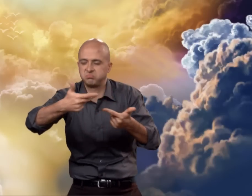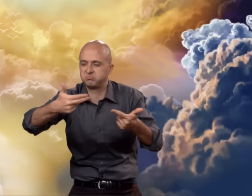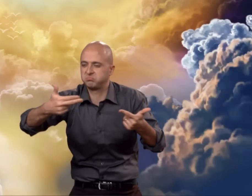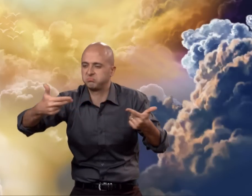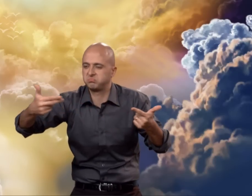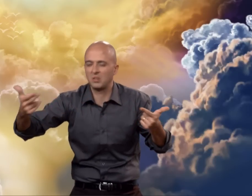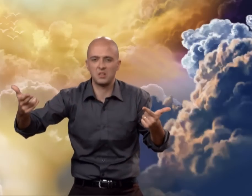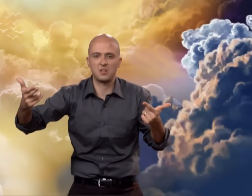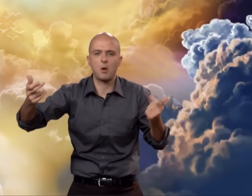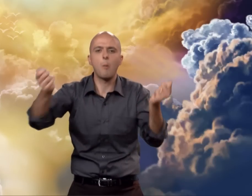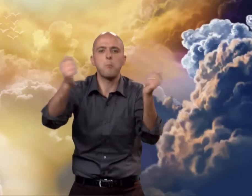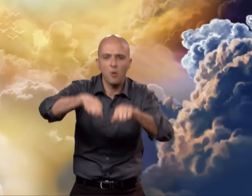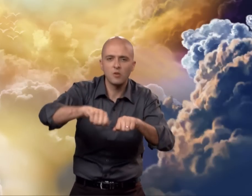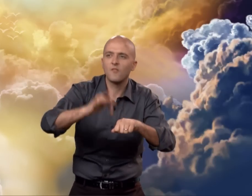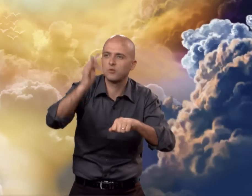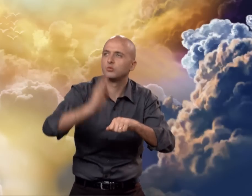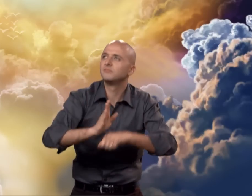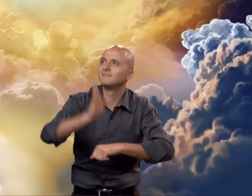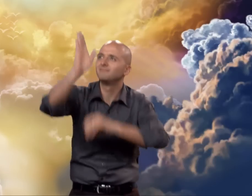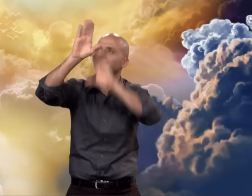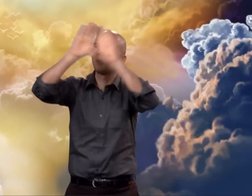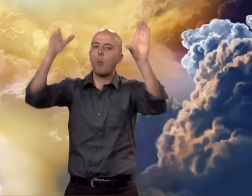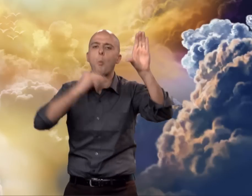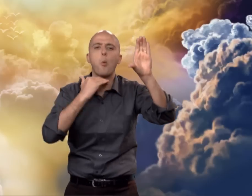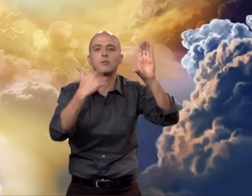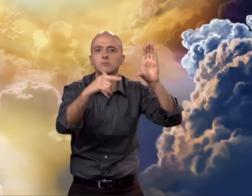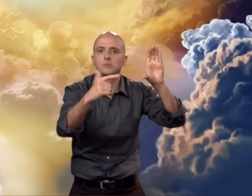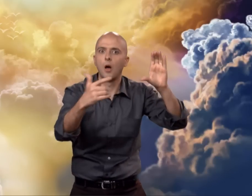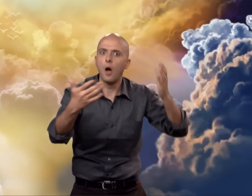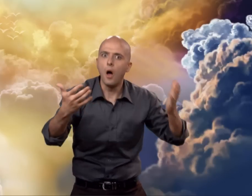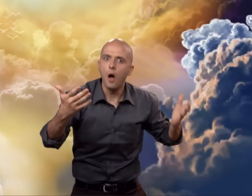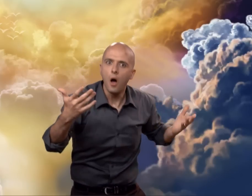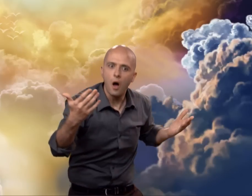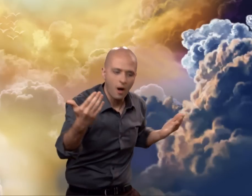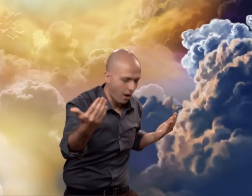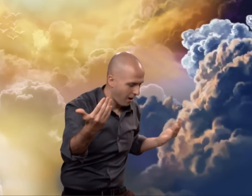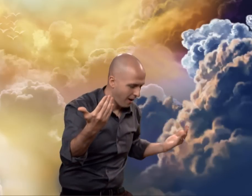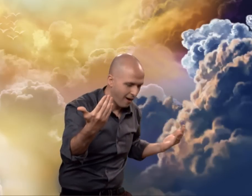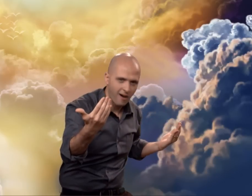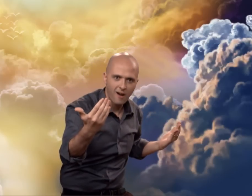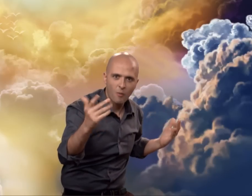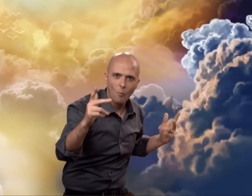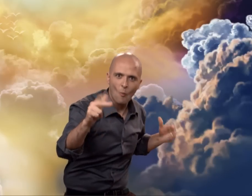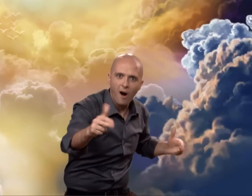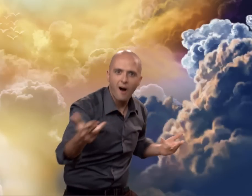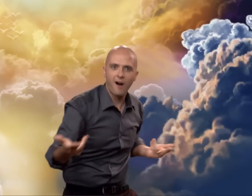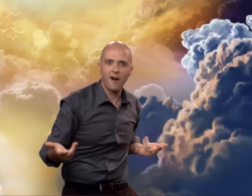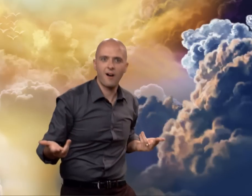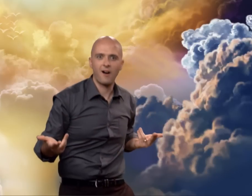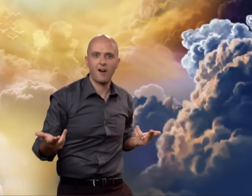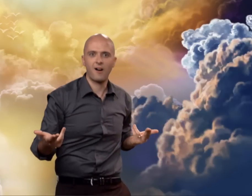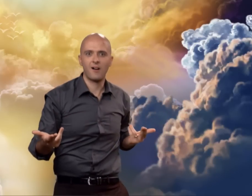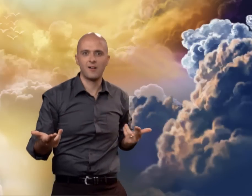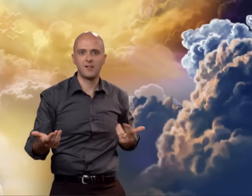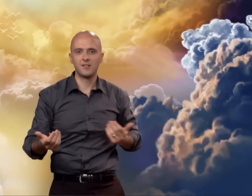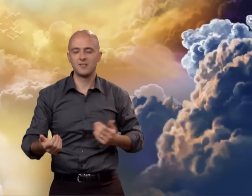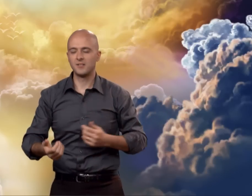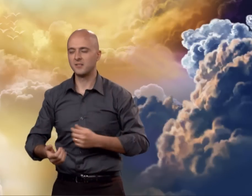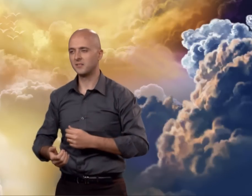ganancioso, que é idólatra, tem herança no reino de Cristo e de Deus. Felizes os que lavam as suas vestes e assim